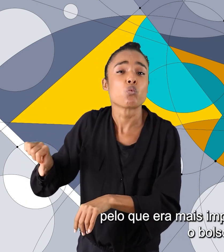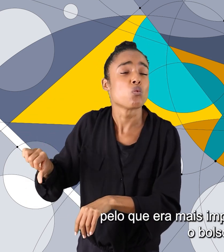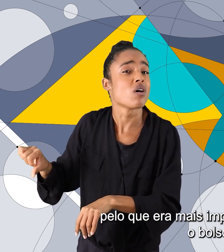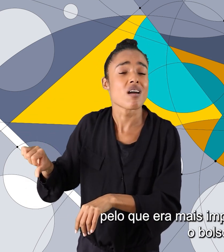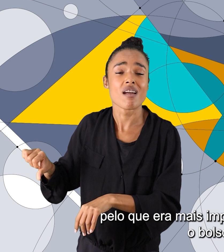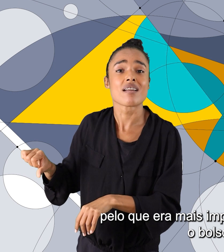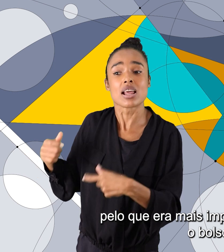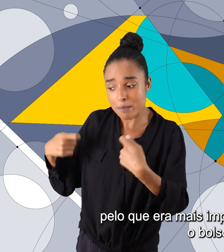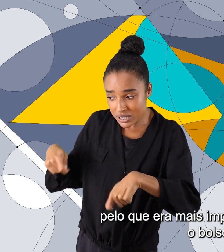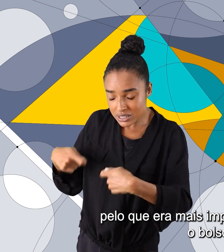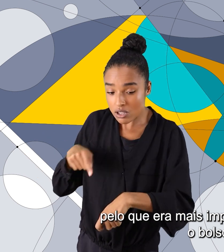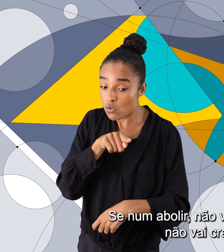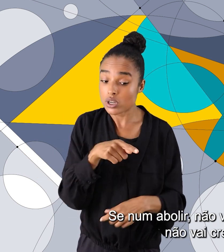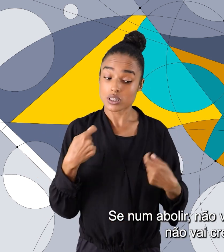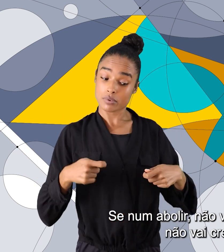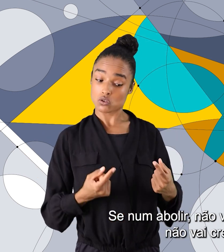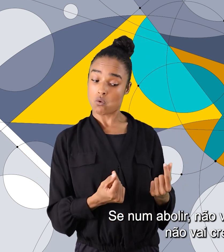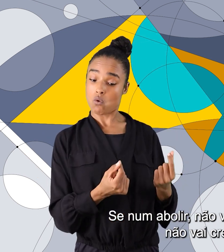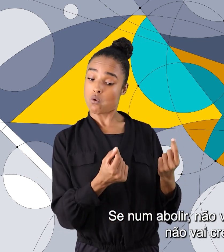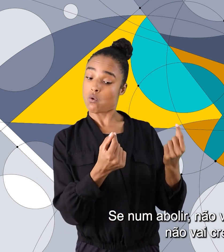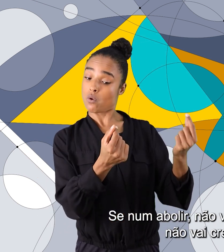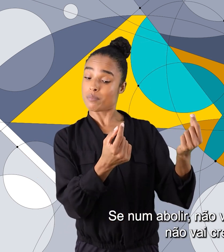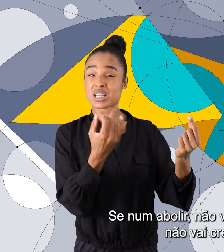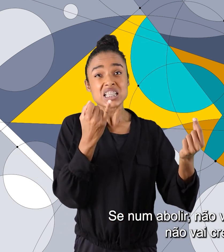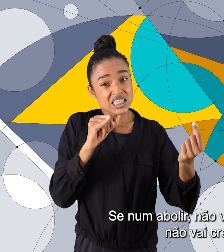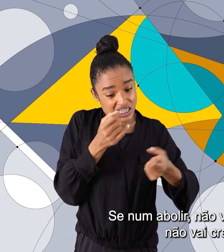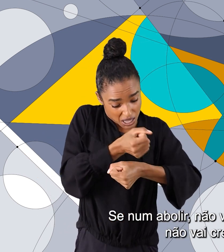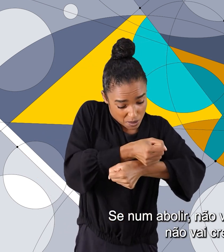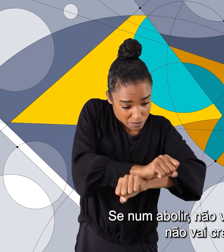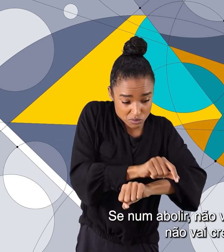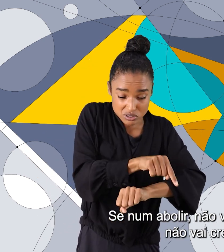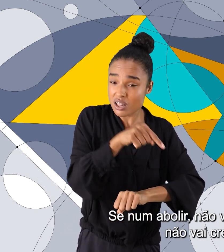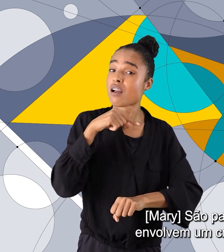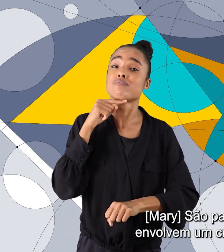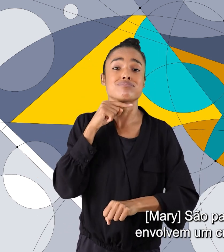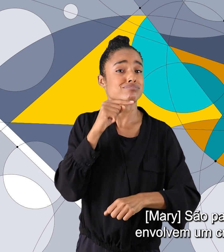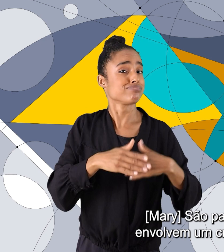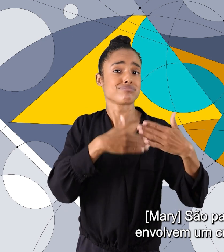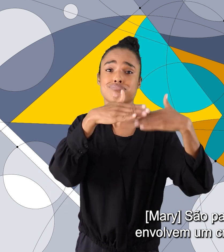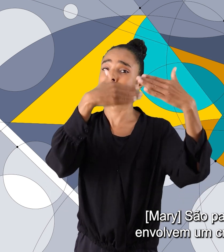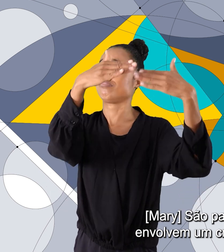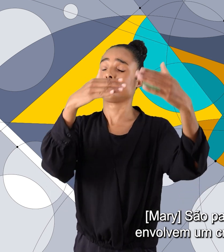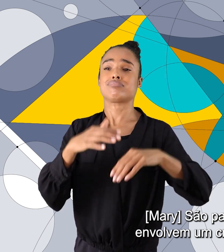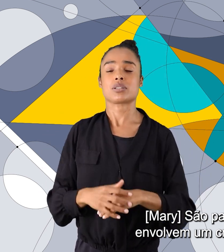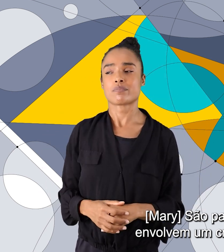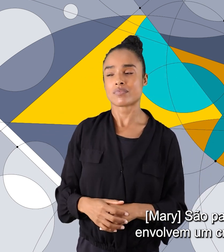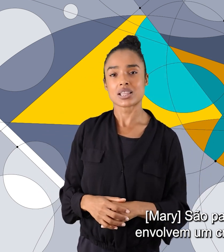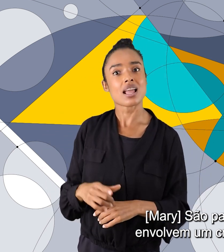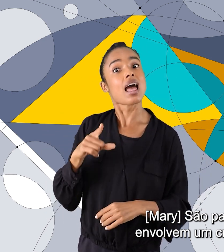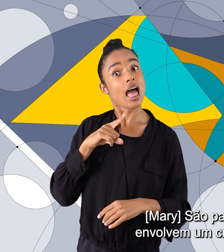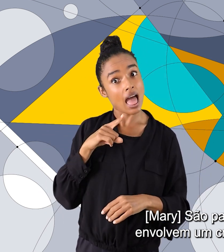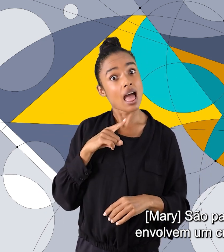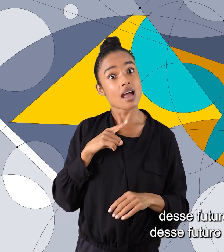para eles, o bolso. Se não abolir, não vai desenvolver, não vai crescer. São pautas que envolvem